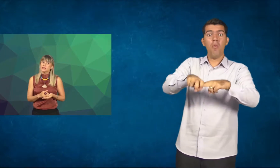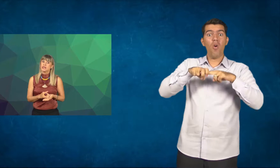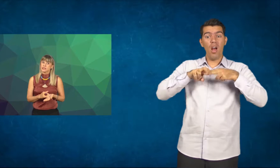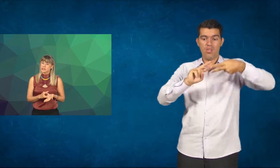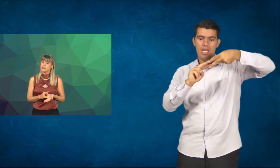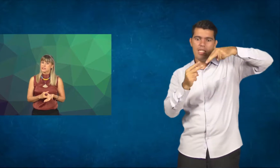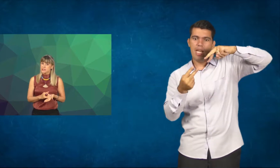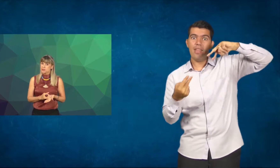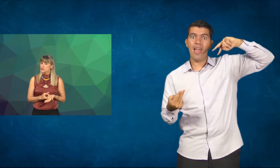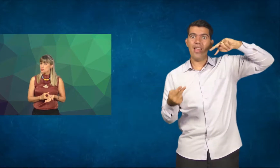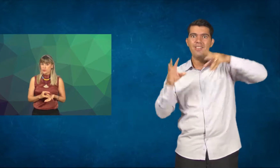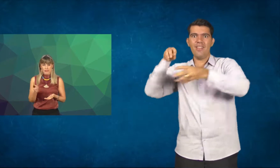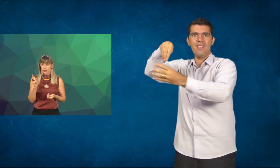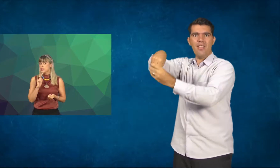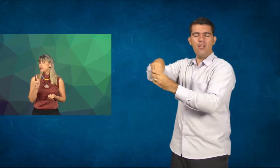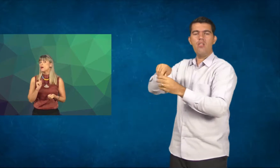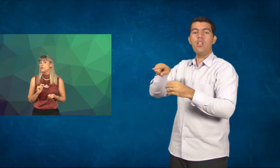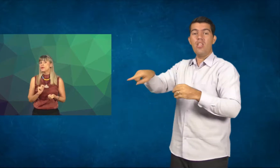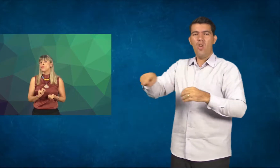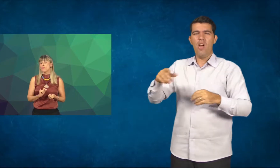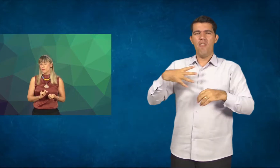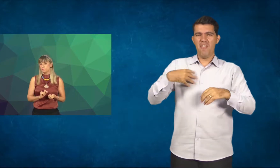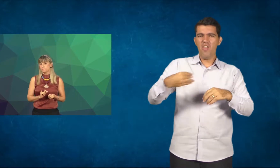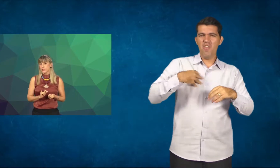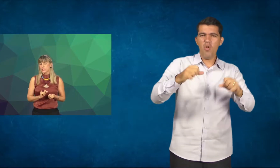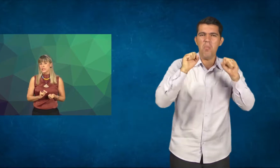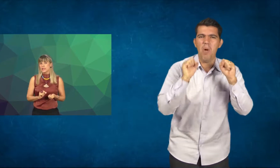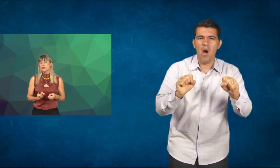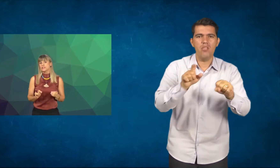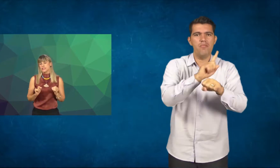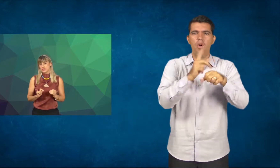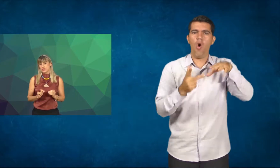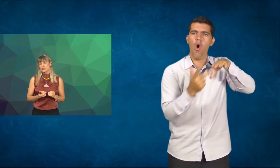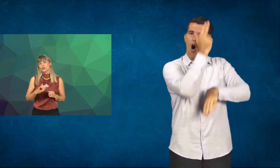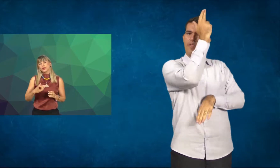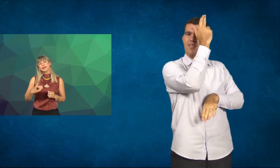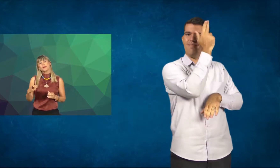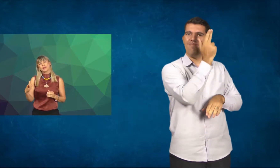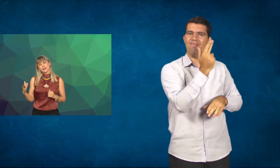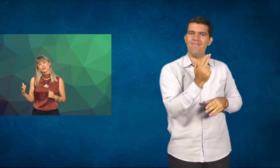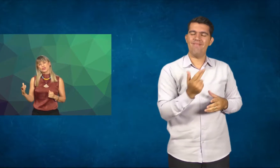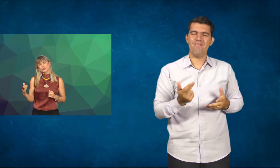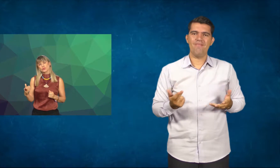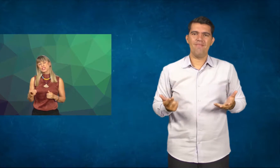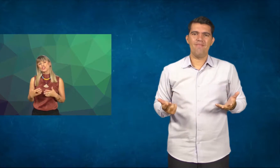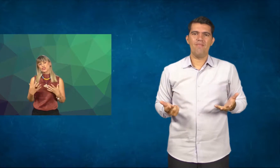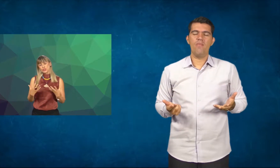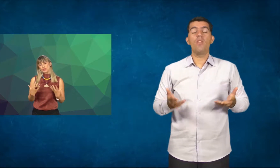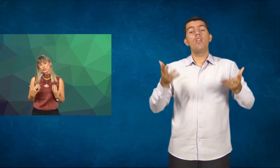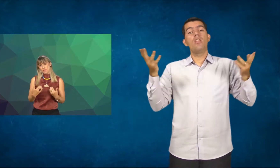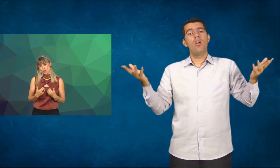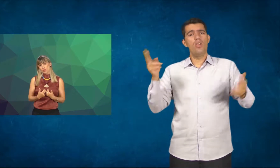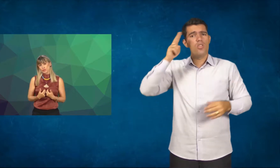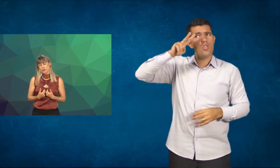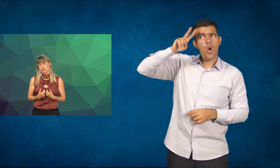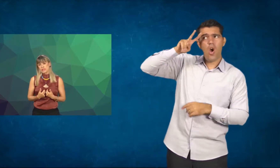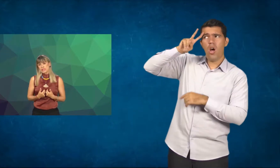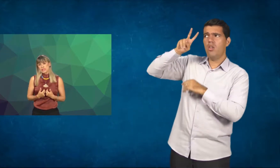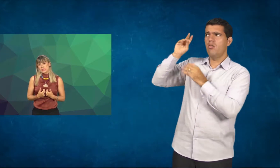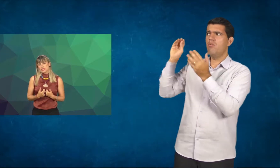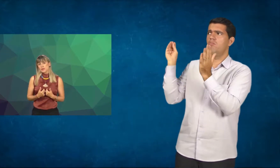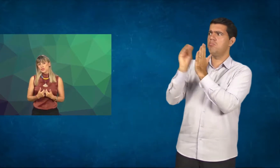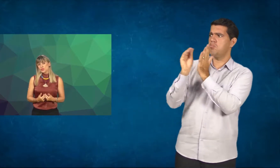isso, a esterilização dessas pessoas não era algo incomum. Ou seja, historicamente, os registros